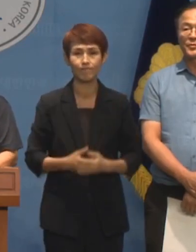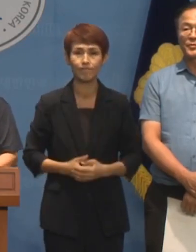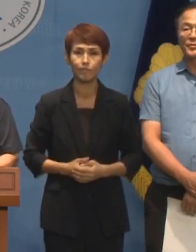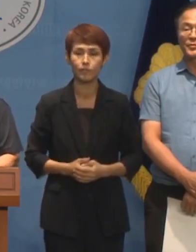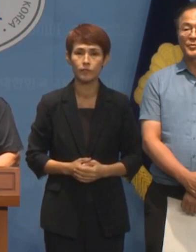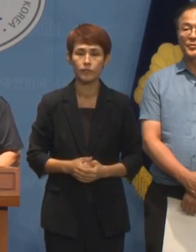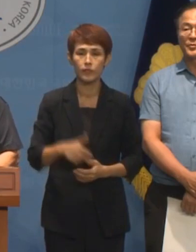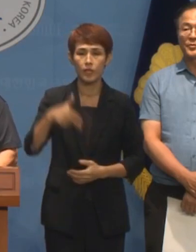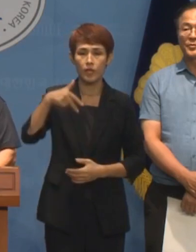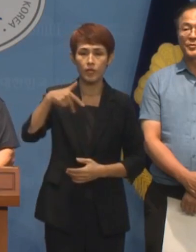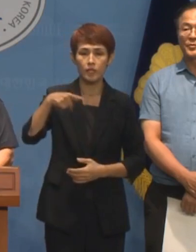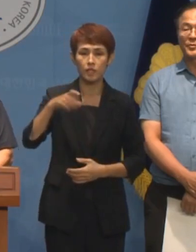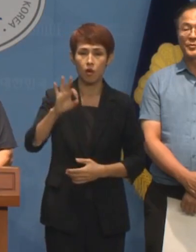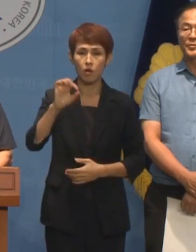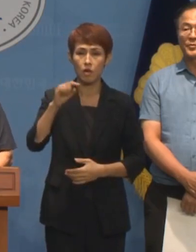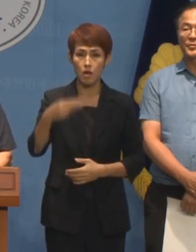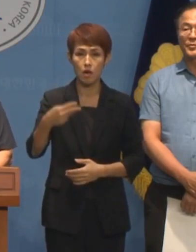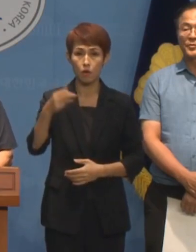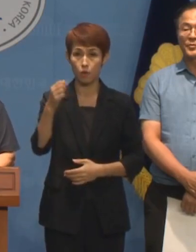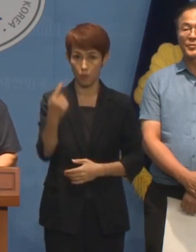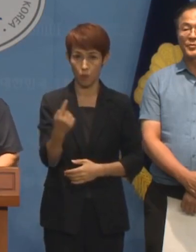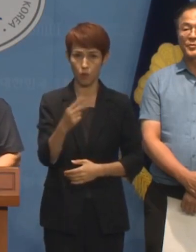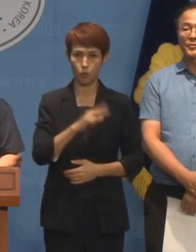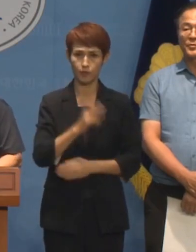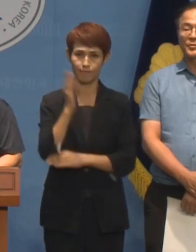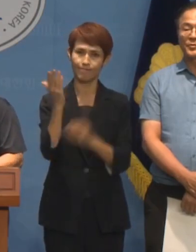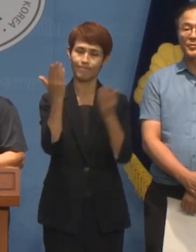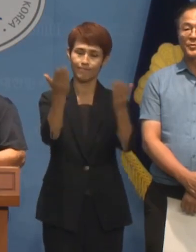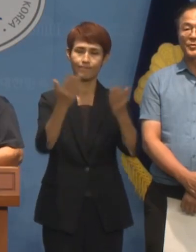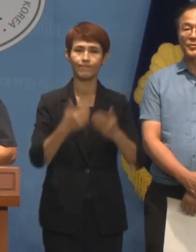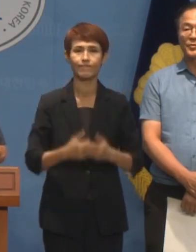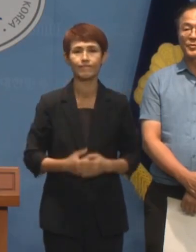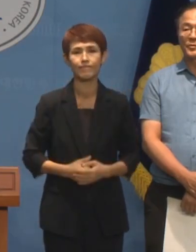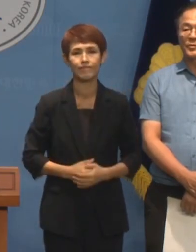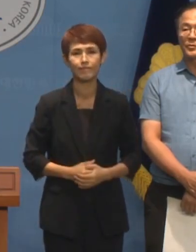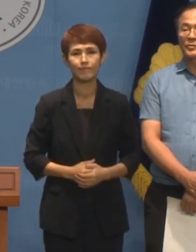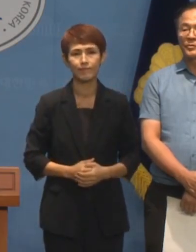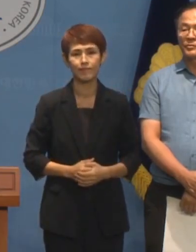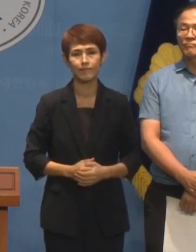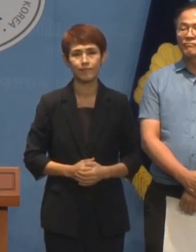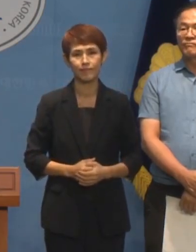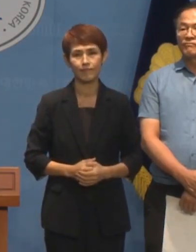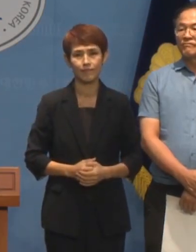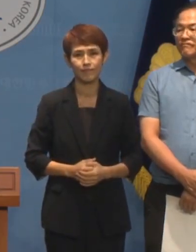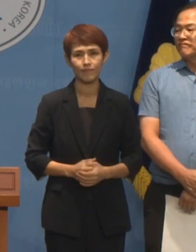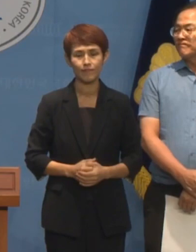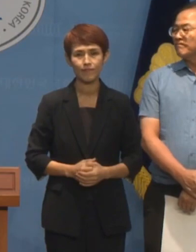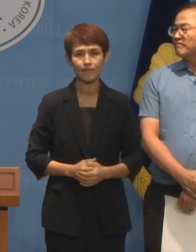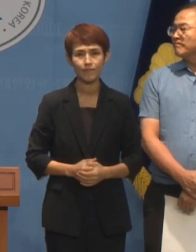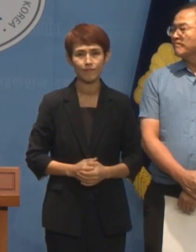이어서 민당 정우로 의원님께서 규탄 말씀해 주시겠습니다.